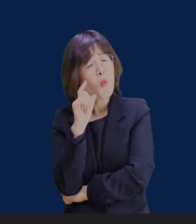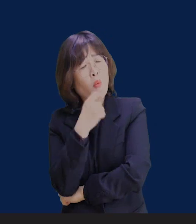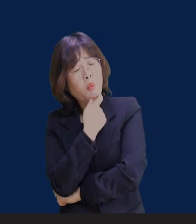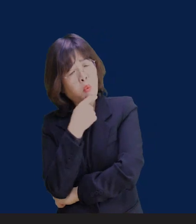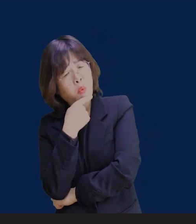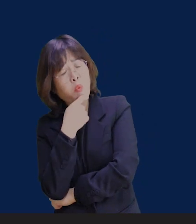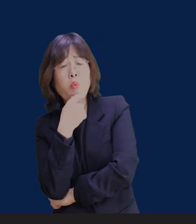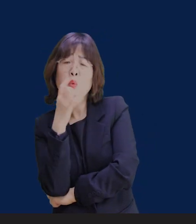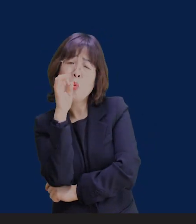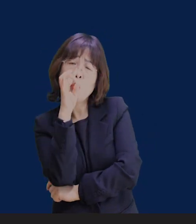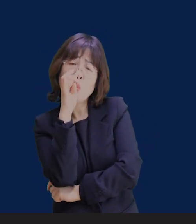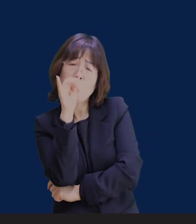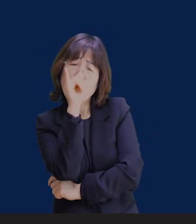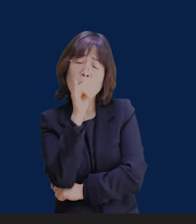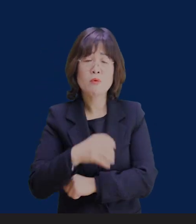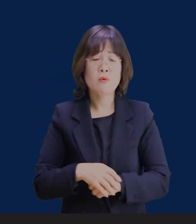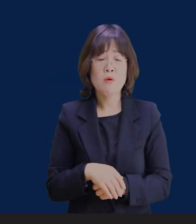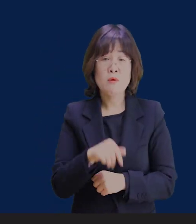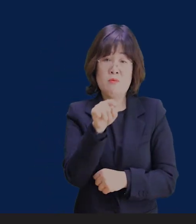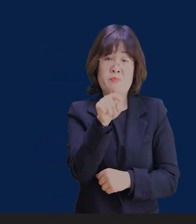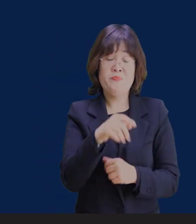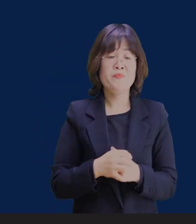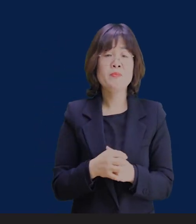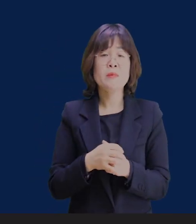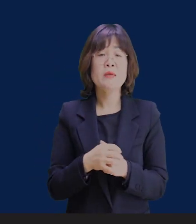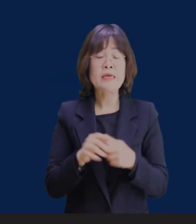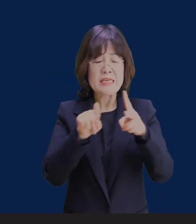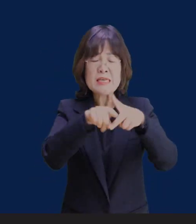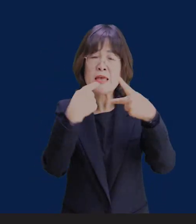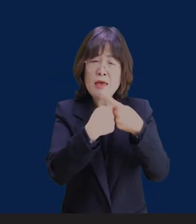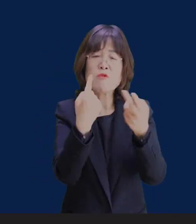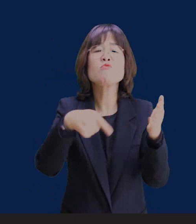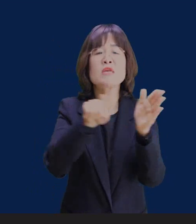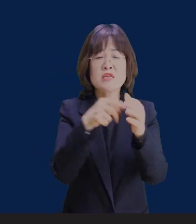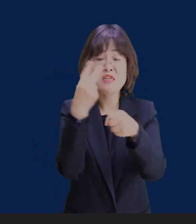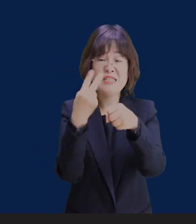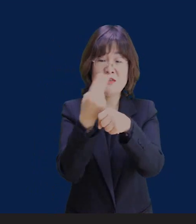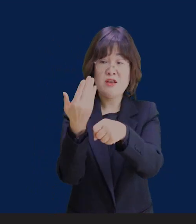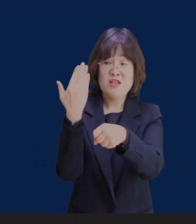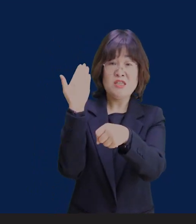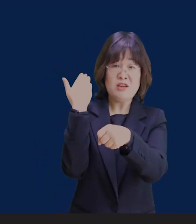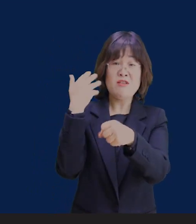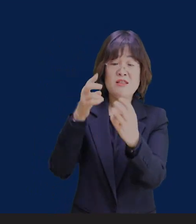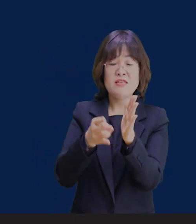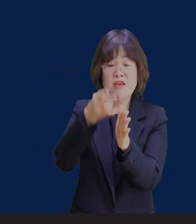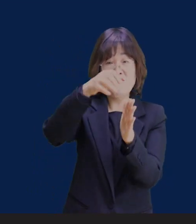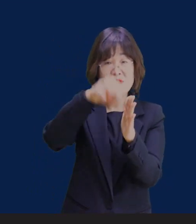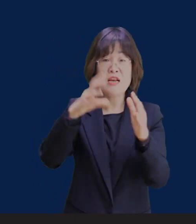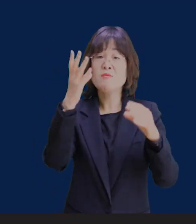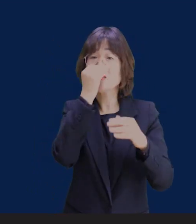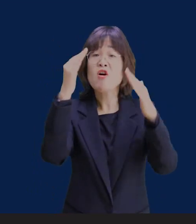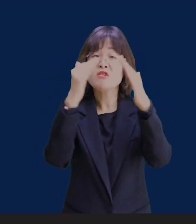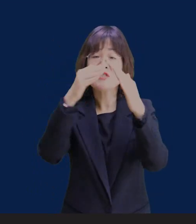여기에 궁금증을 가질 수가 있습니다. 사실 이것을 우리가 이해하려면 2000년 전에